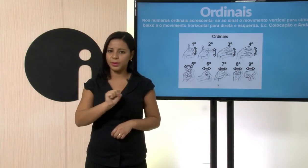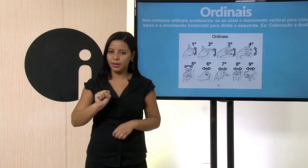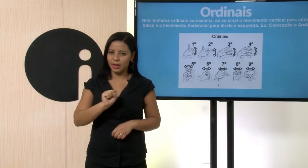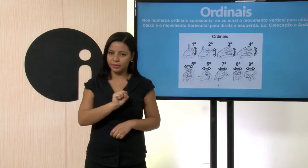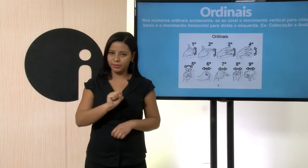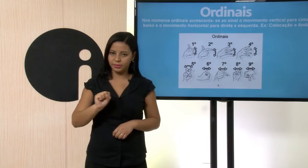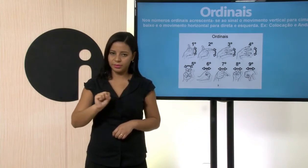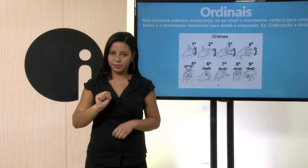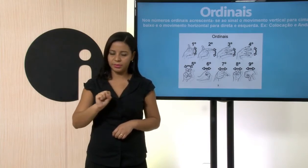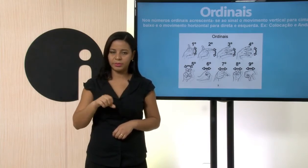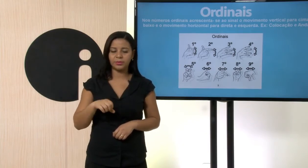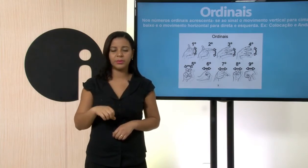oitavo,